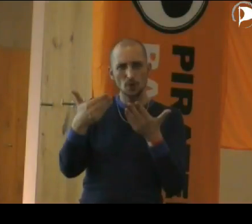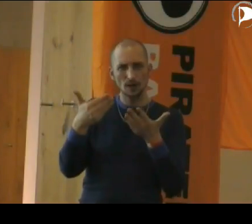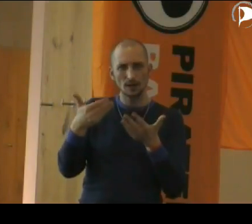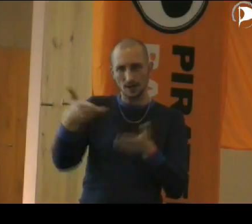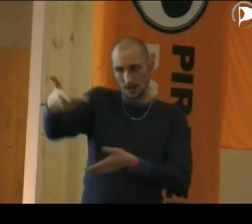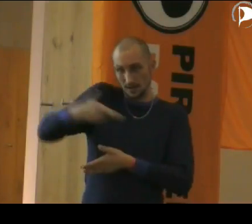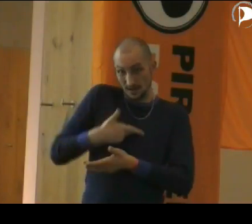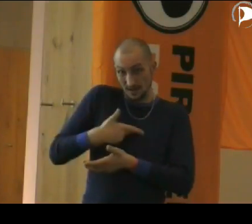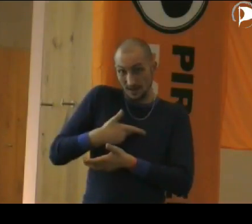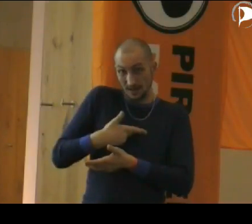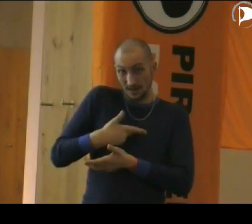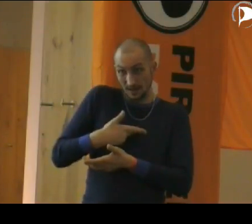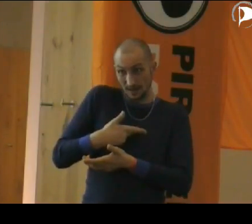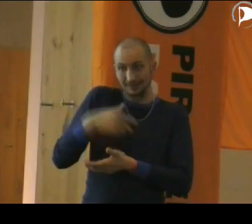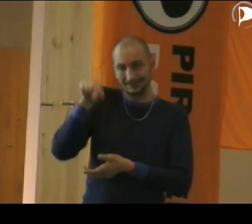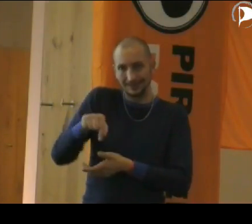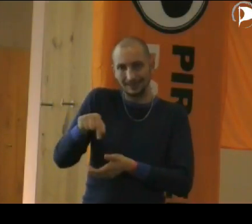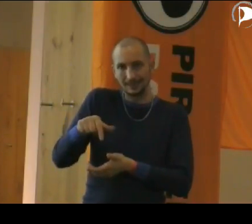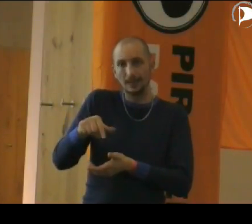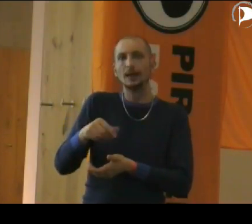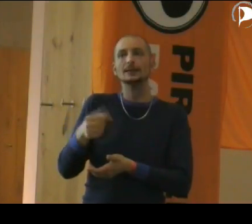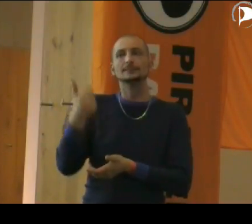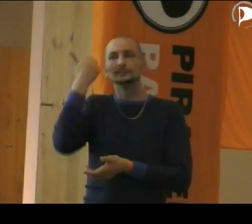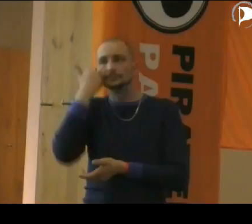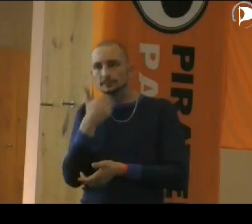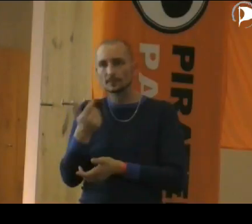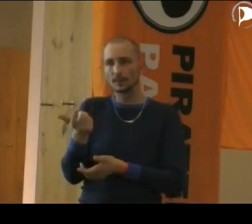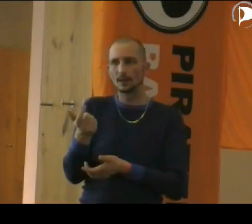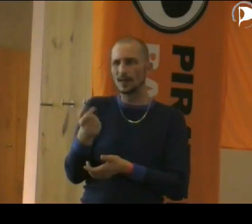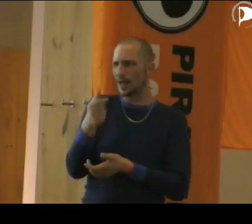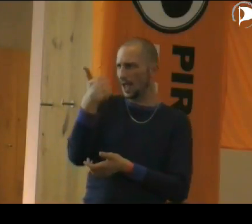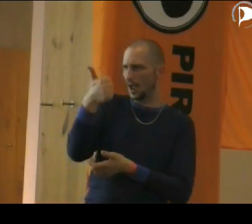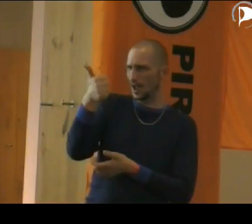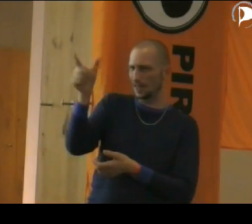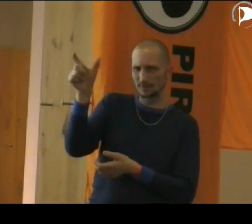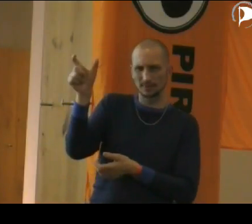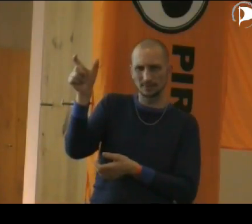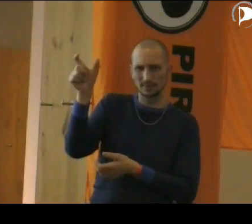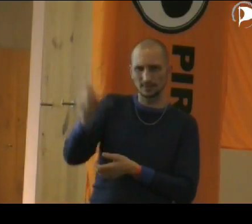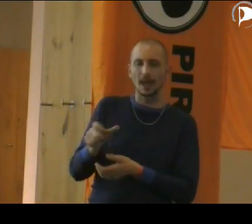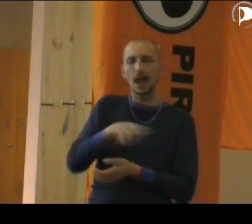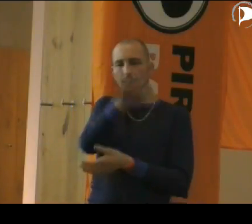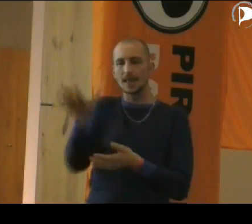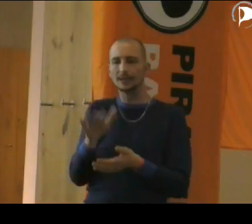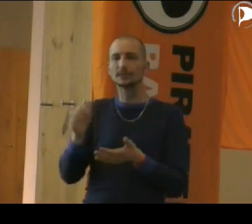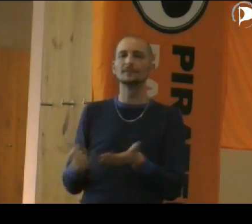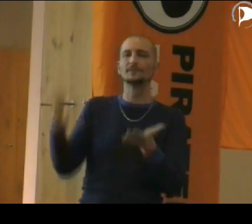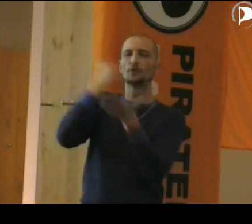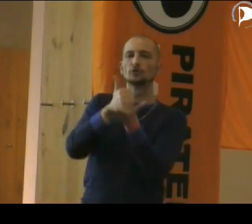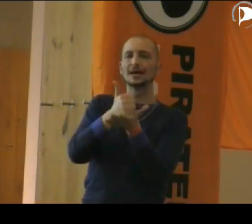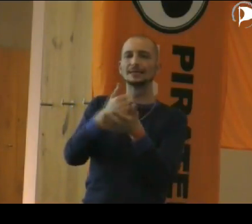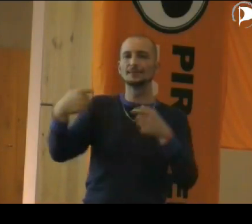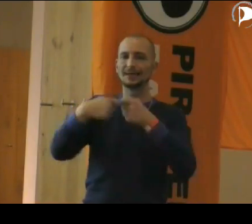matthias schrade wurde ich gebeten kommen land von einem landesvorstandsmitglied zu kandidieren